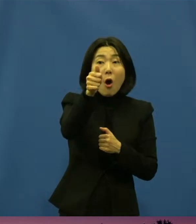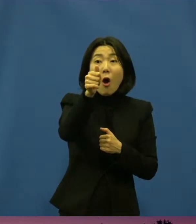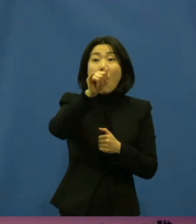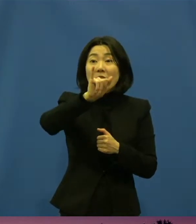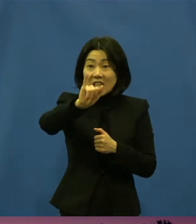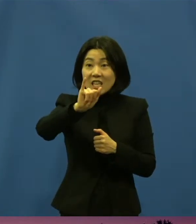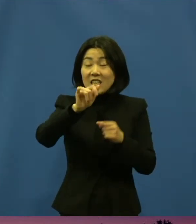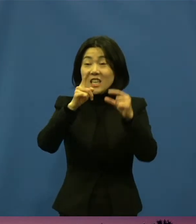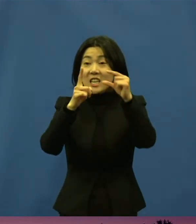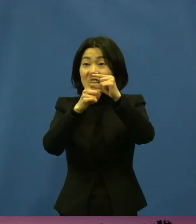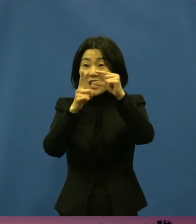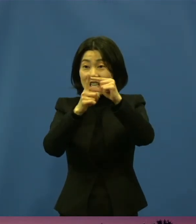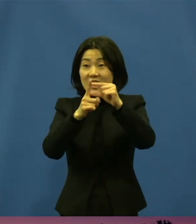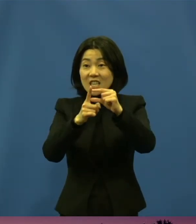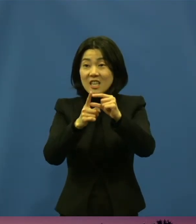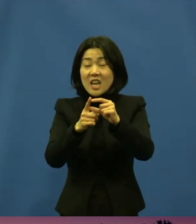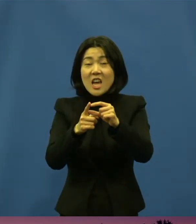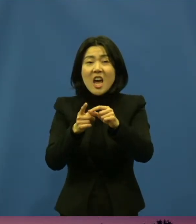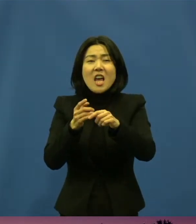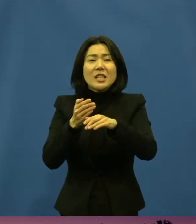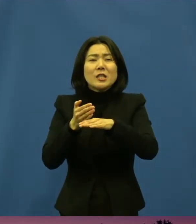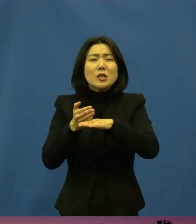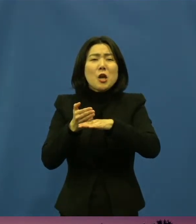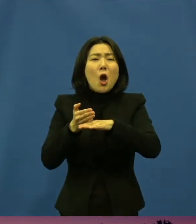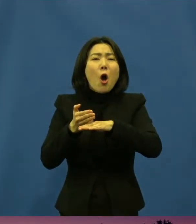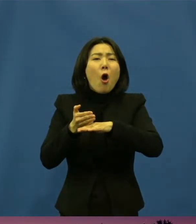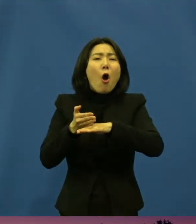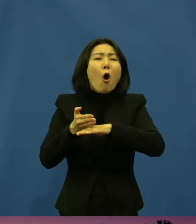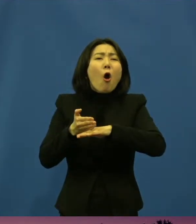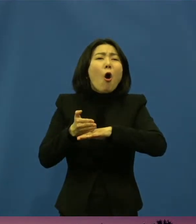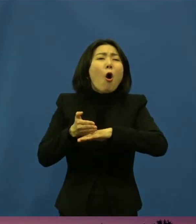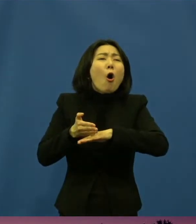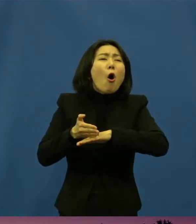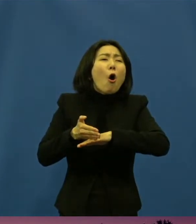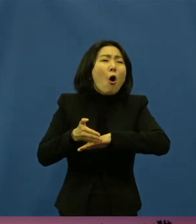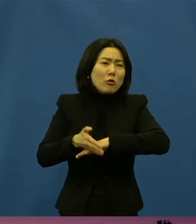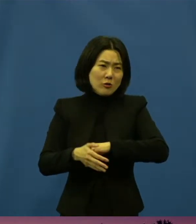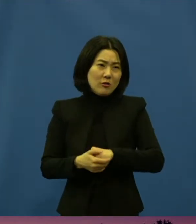갑자기가 아니에요. 서서히. 여러분, 기억하셔야 돼요.